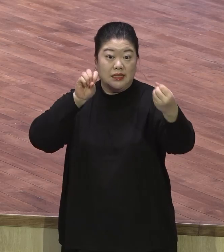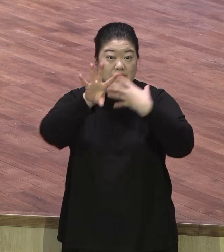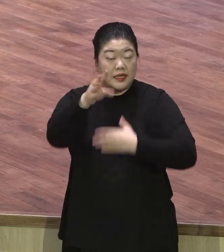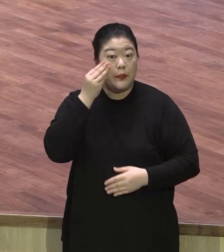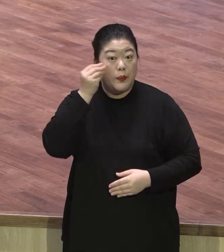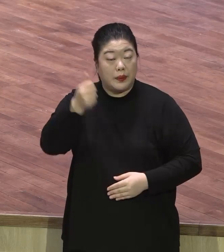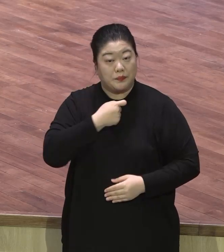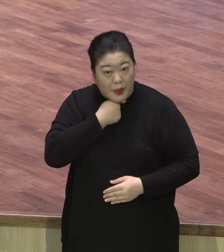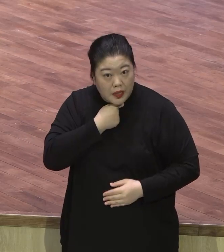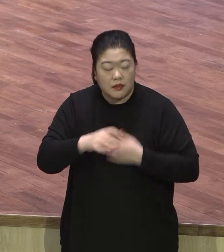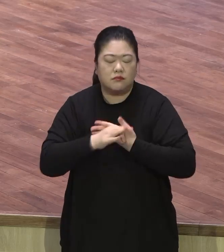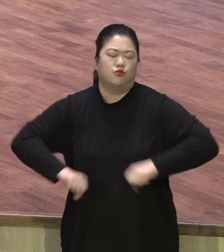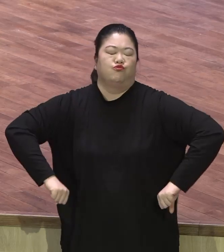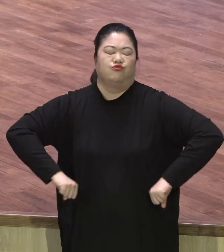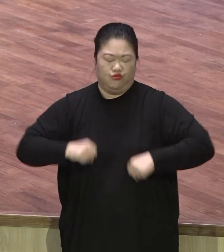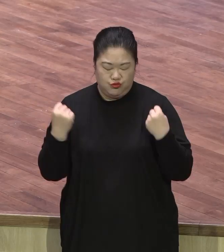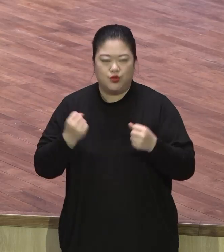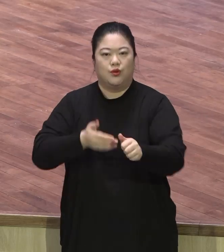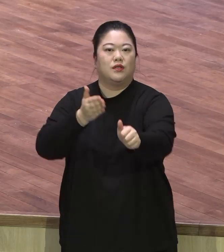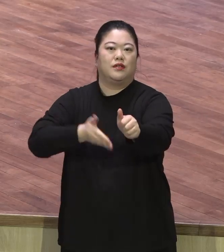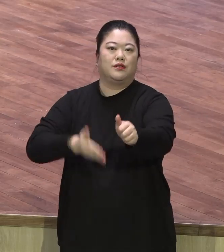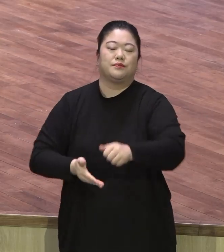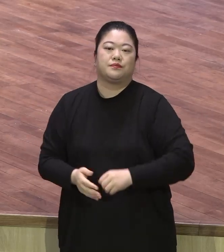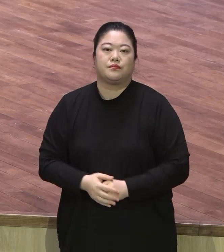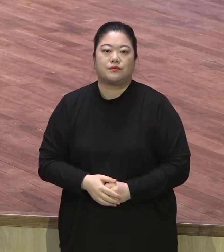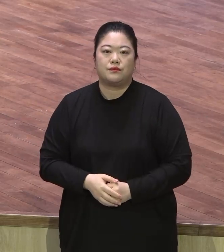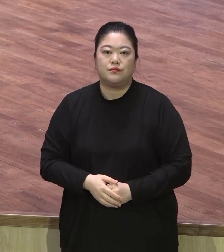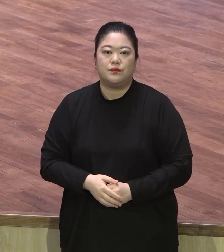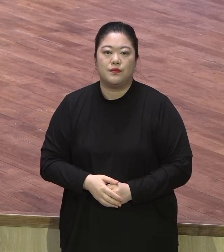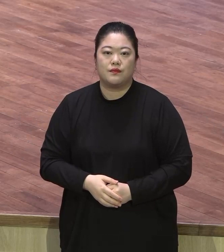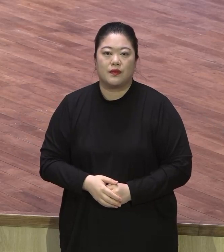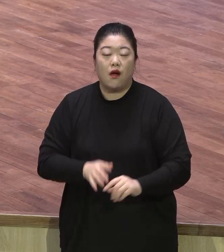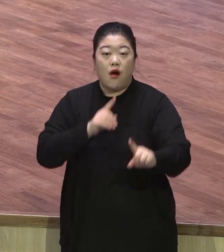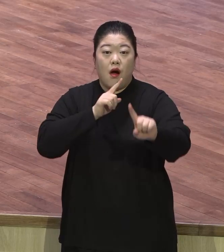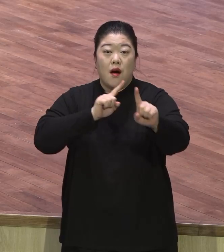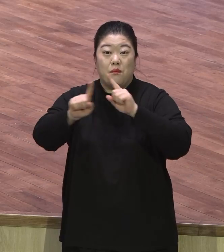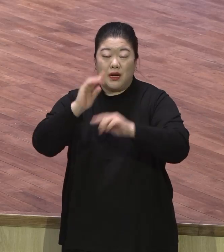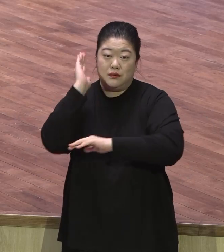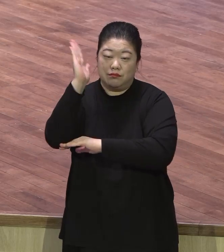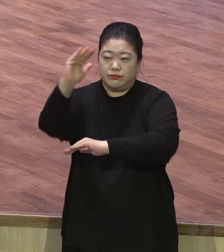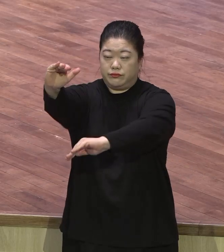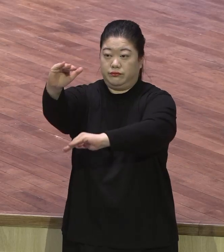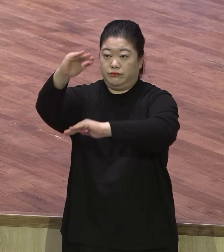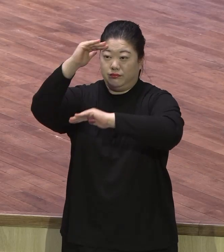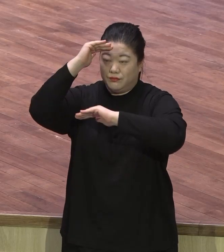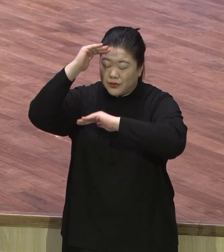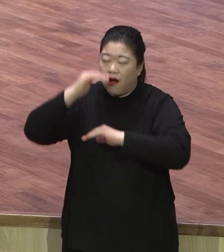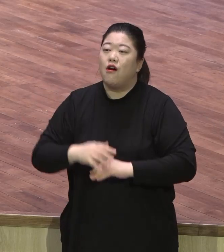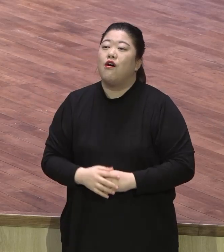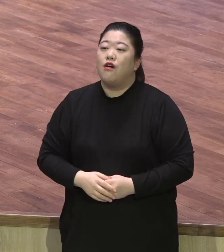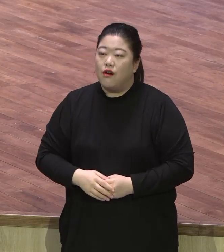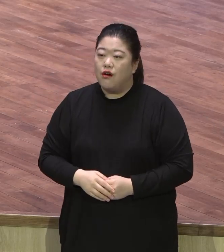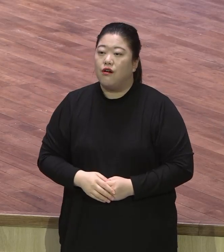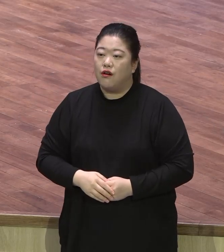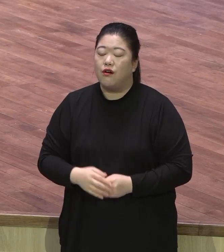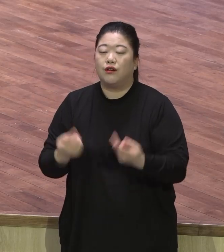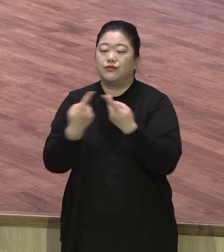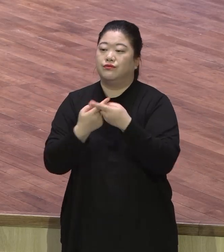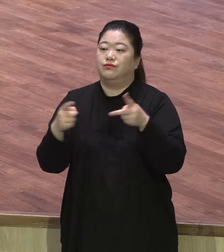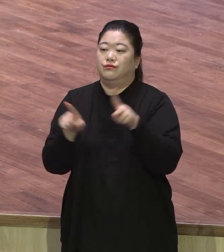순종. 말씀을 듣고 끝나는 것이 아니라 말씀이 뿌려졌을 때 열매 맺기하기 위해서는 길가밭, 돌짝밭,